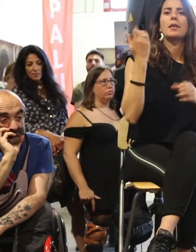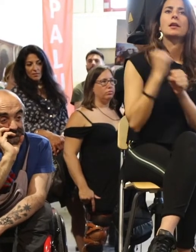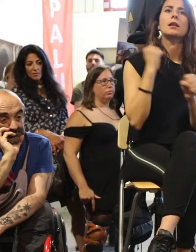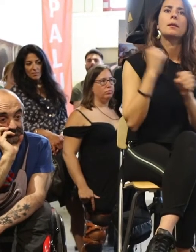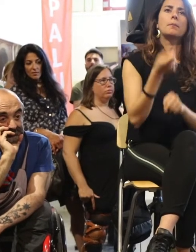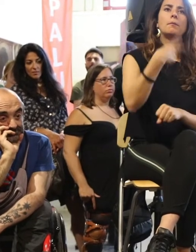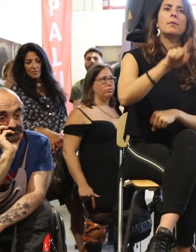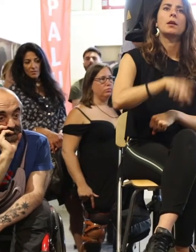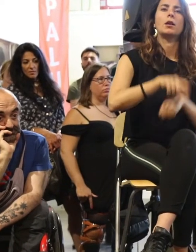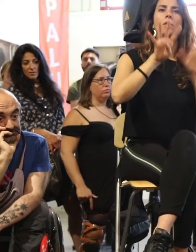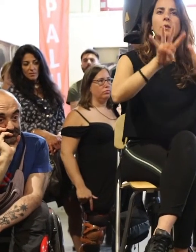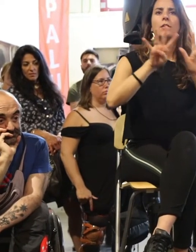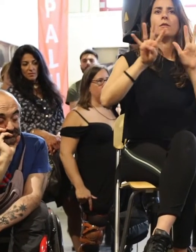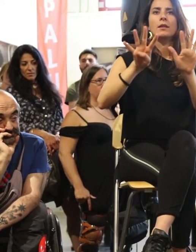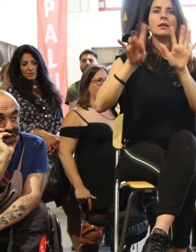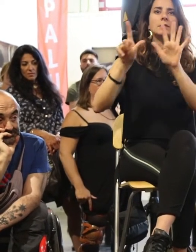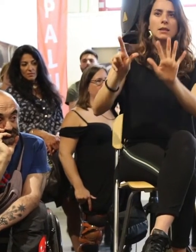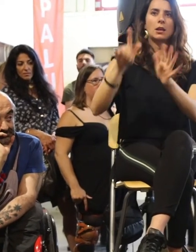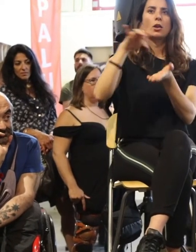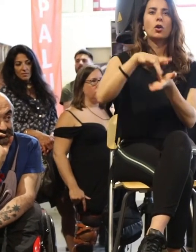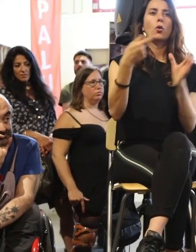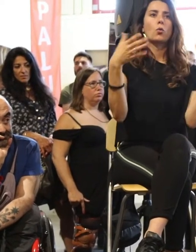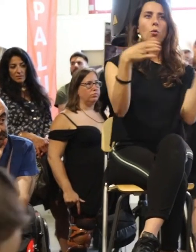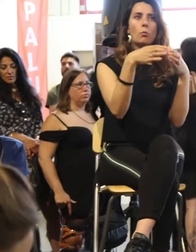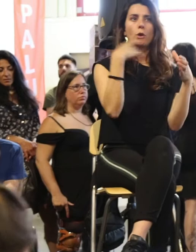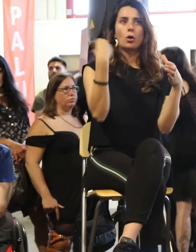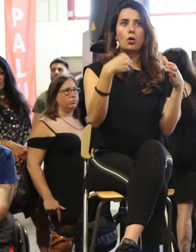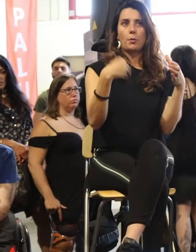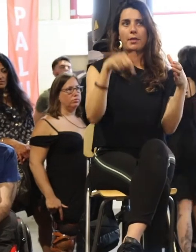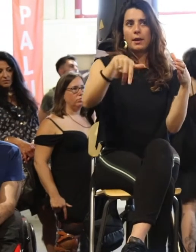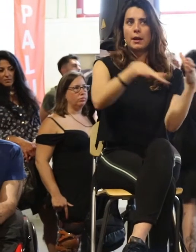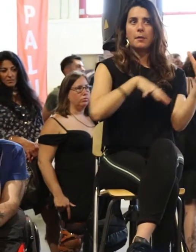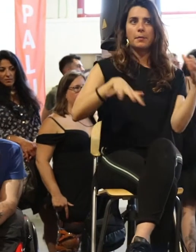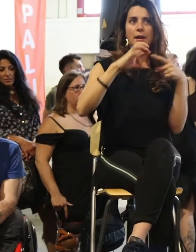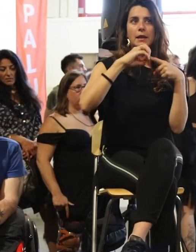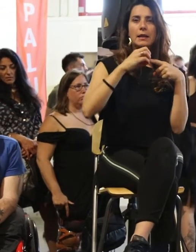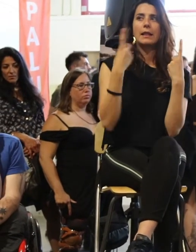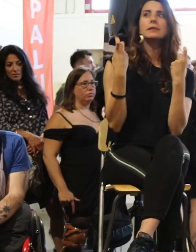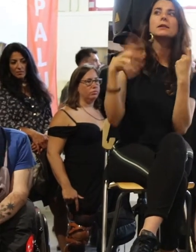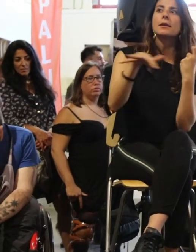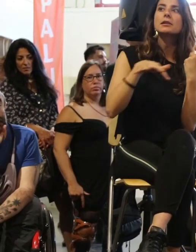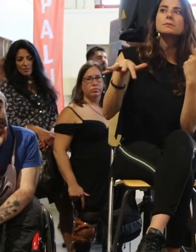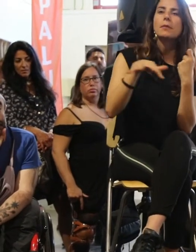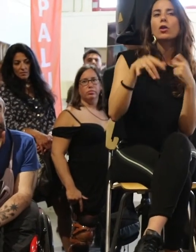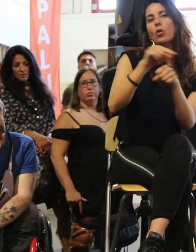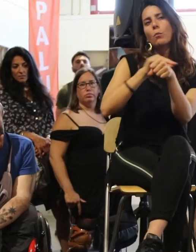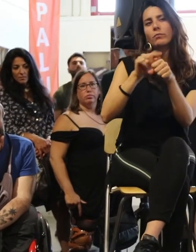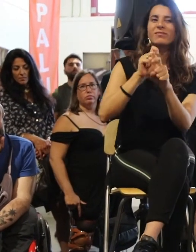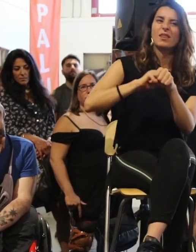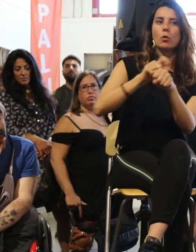1997, cuando un grupo de jóvenes del barrio de Sants tenía necesidad de un espacio político, social, de ocio,